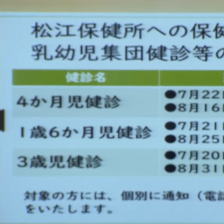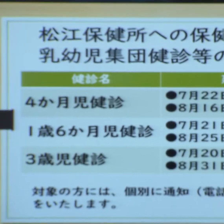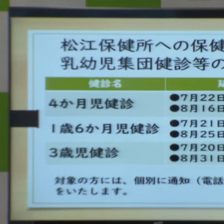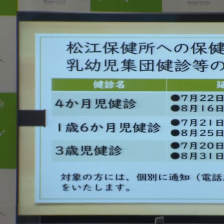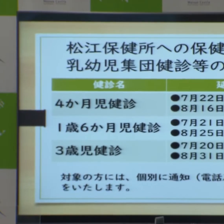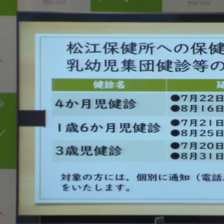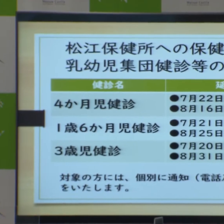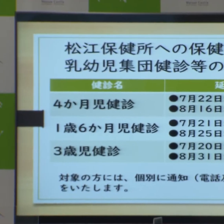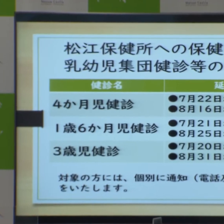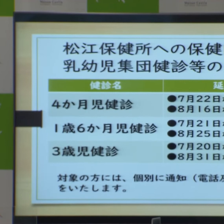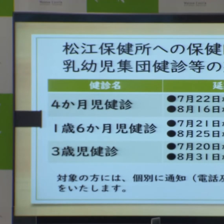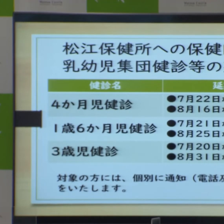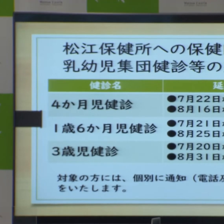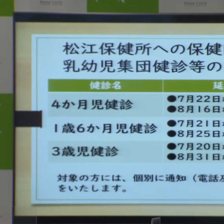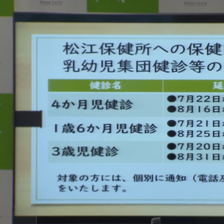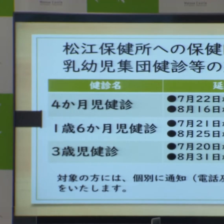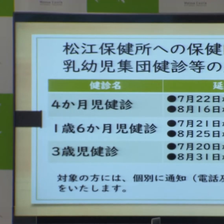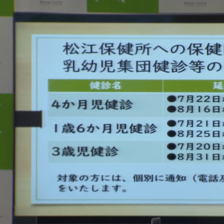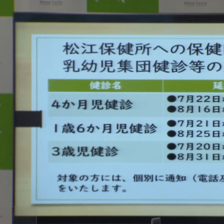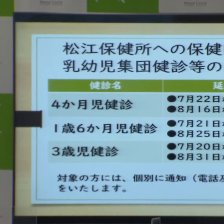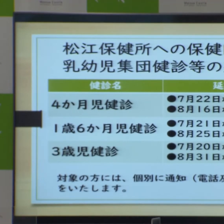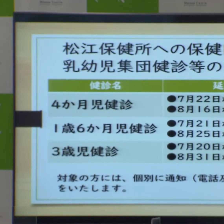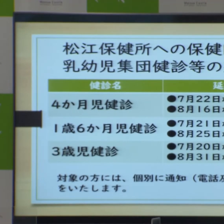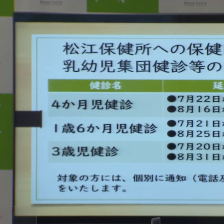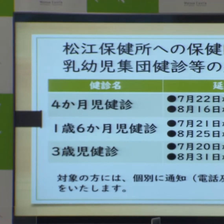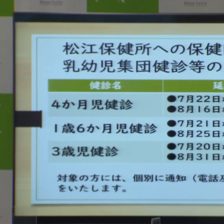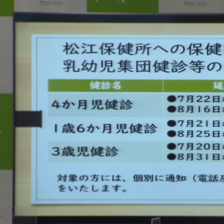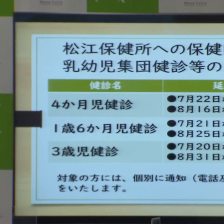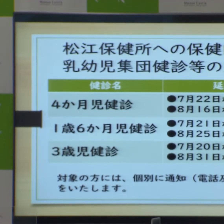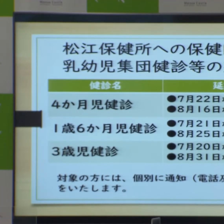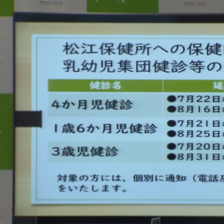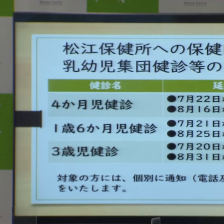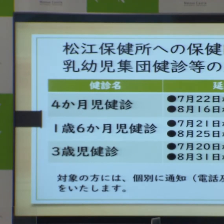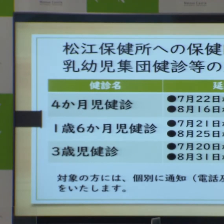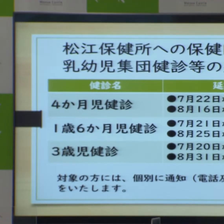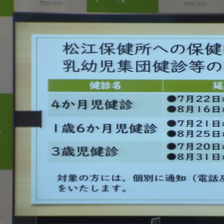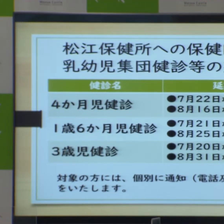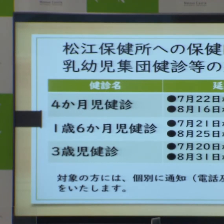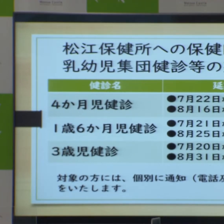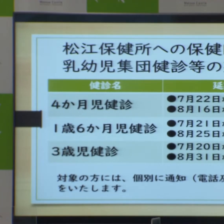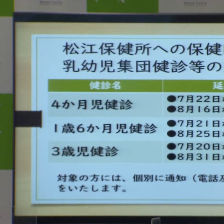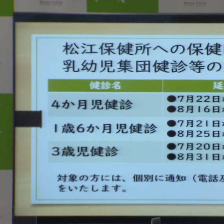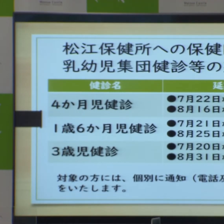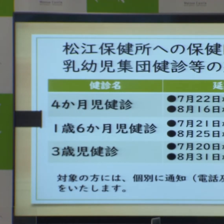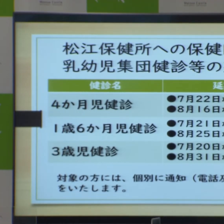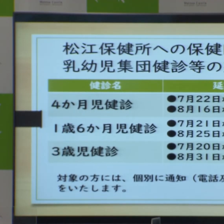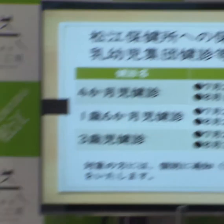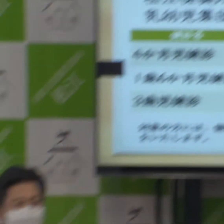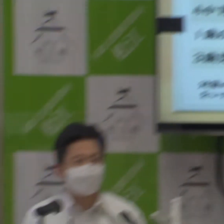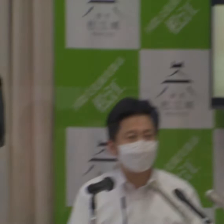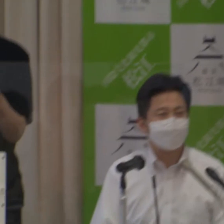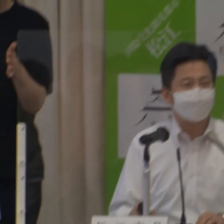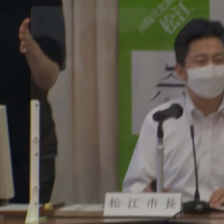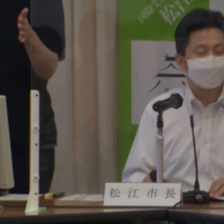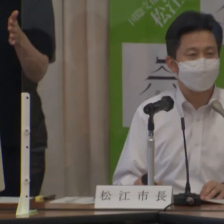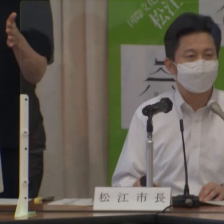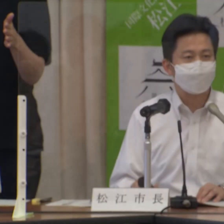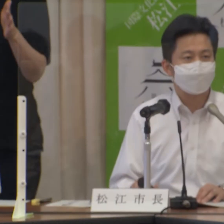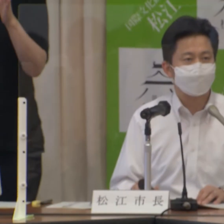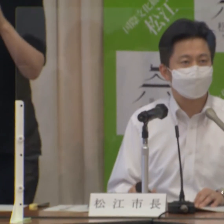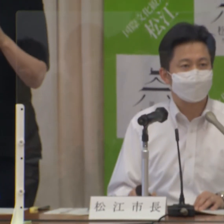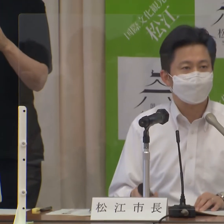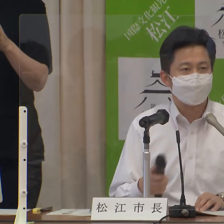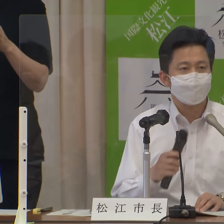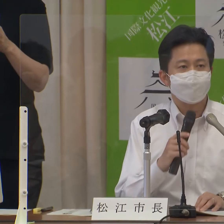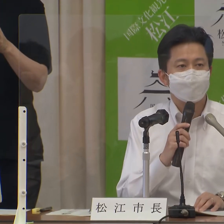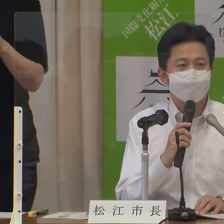しても。今後もじゃあその業務の縮小をしてくる場面というのが何とも想定をされているんで